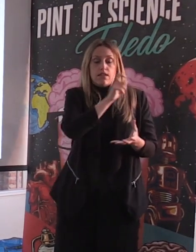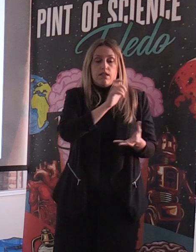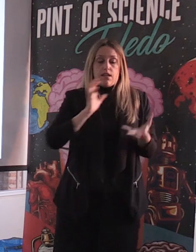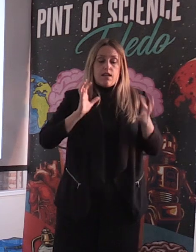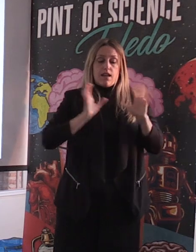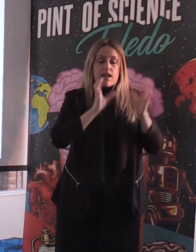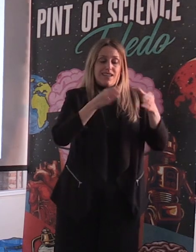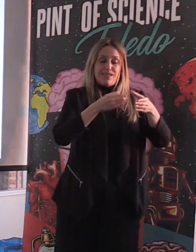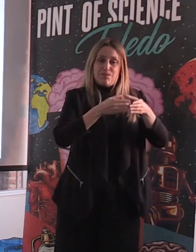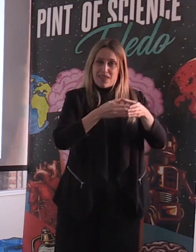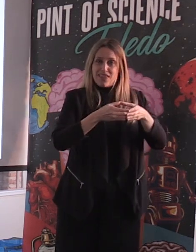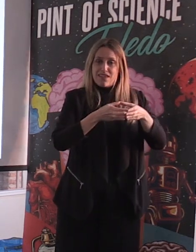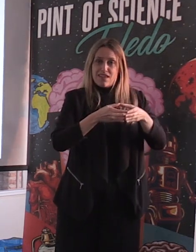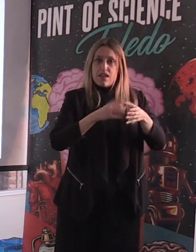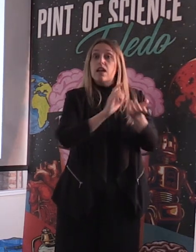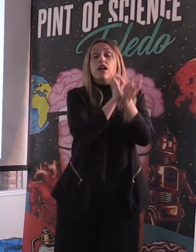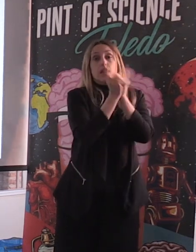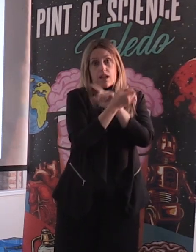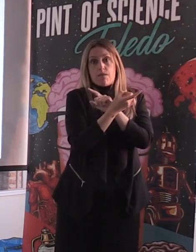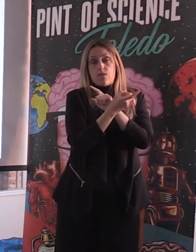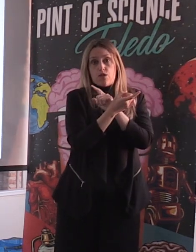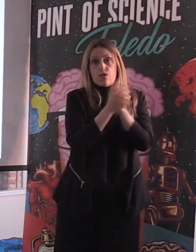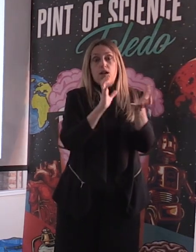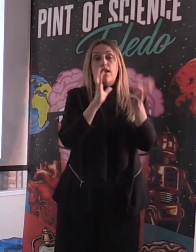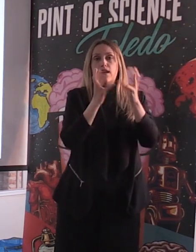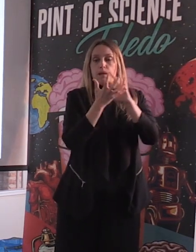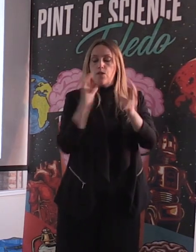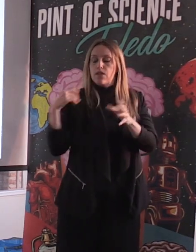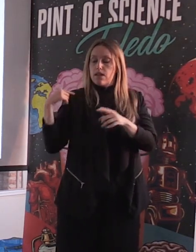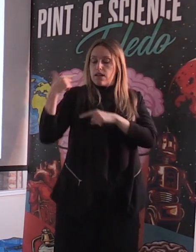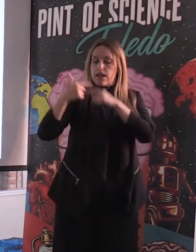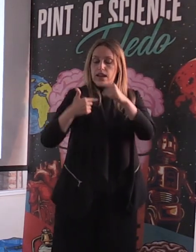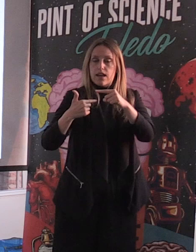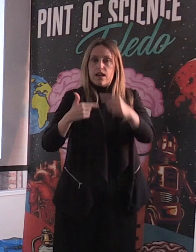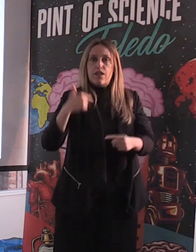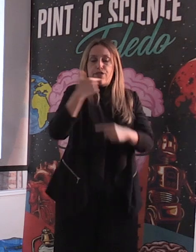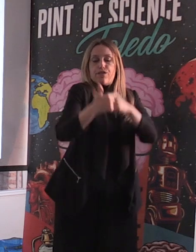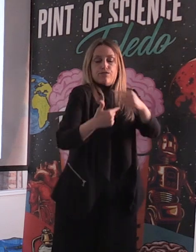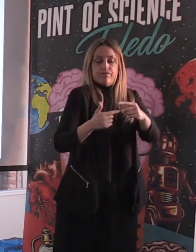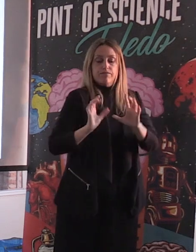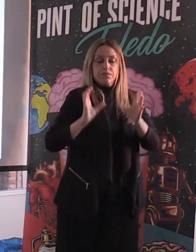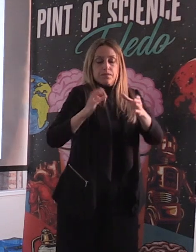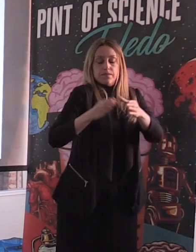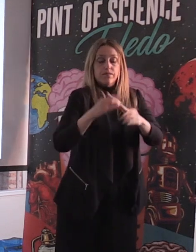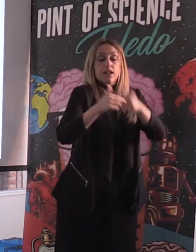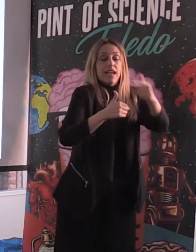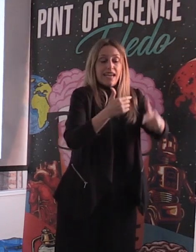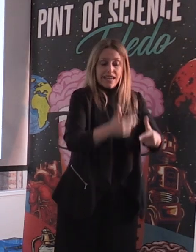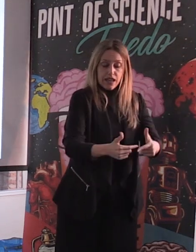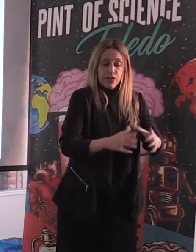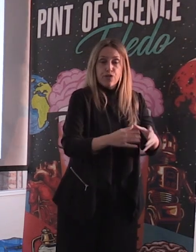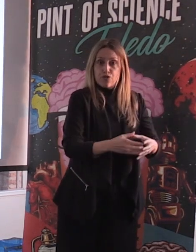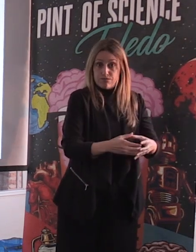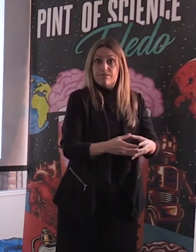El cambio de las generaciones es necesario para adaptarse a cambios del entorno. Si